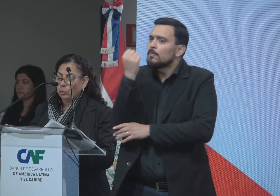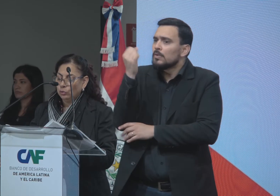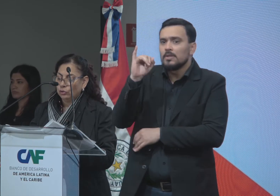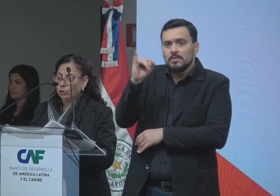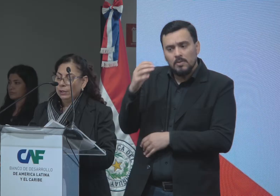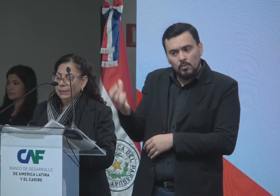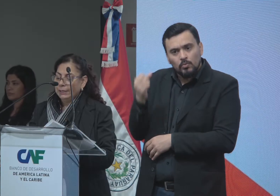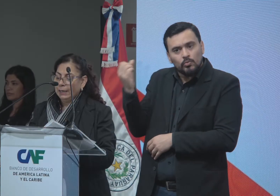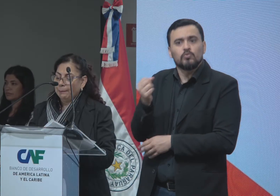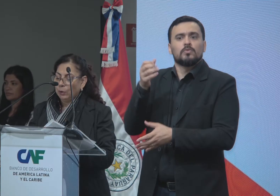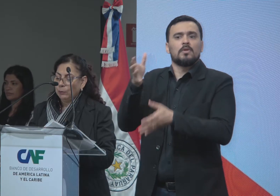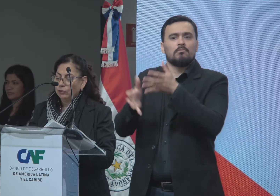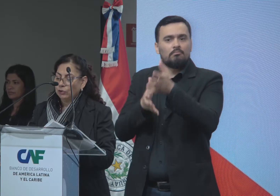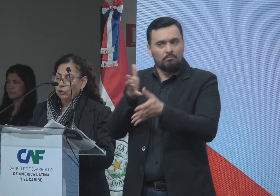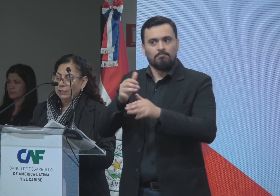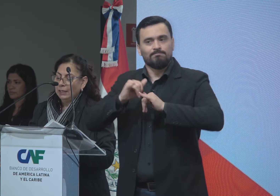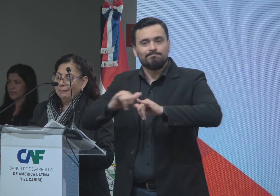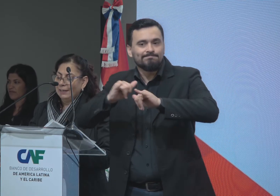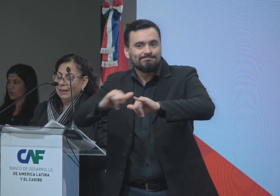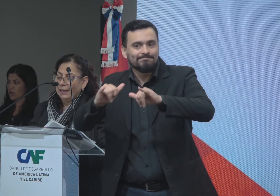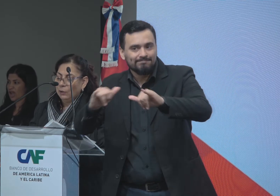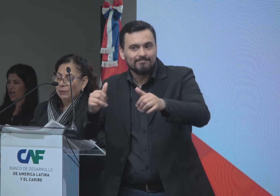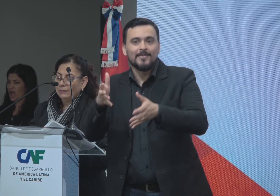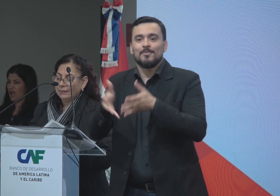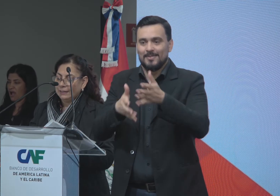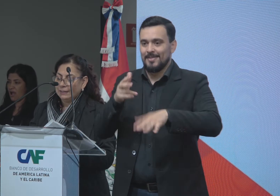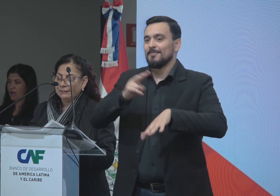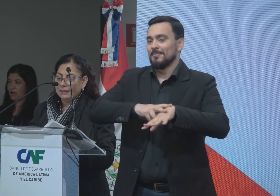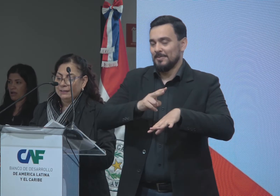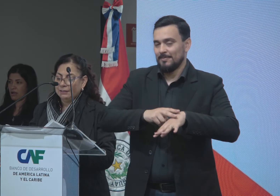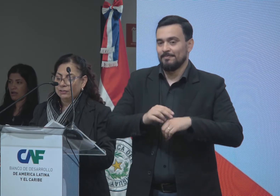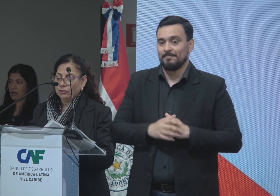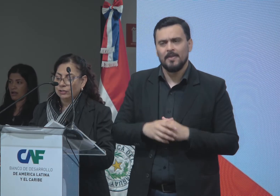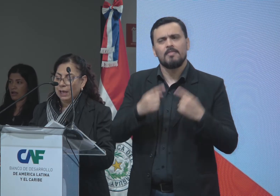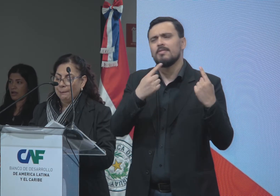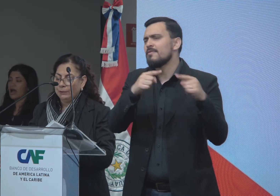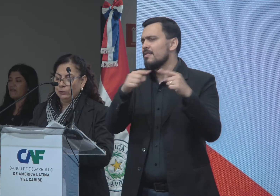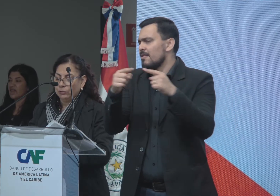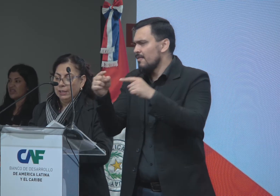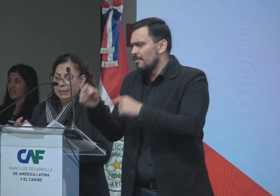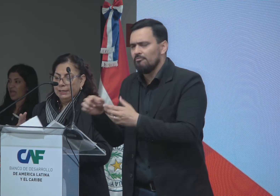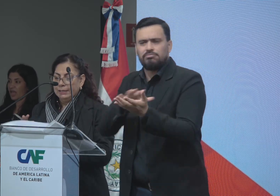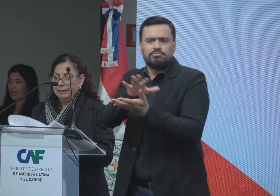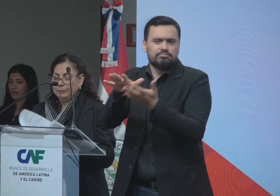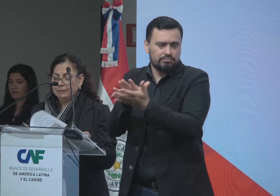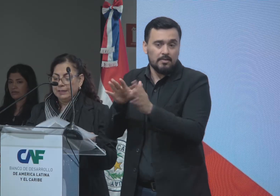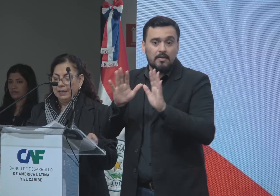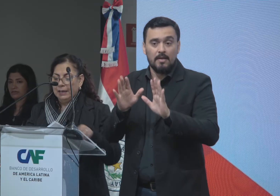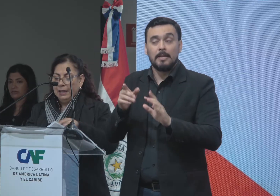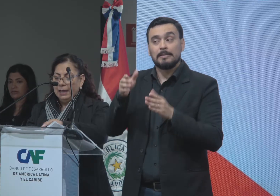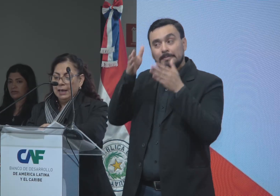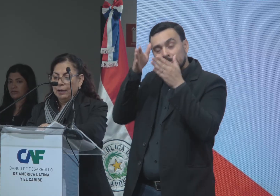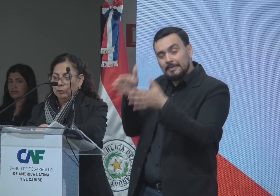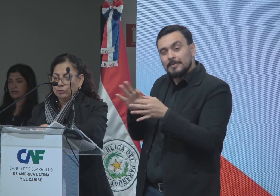del uso y la promoción de la lengua de señas en diversos ámbitos, y en